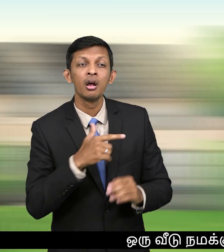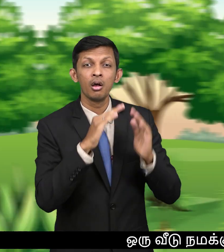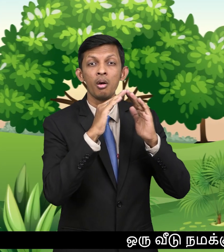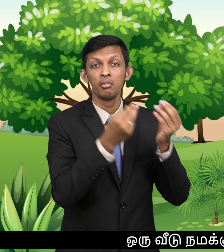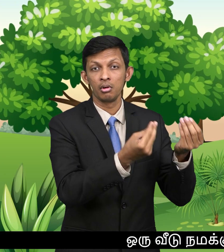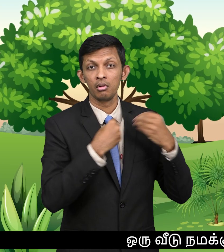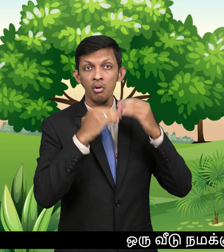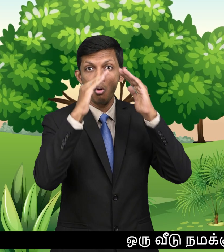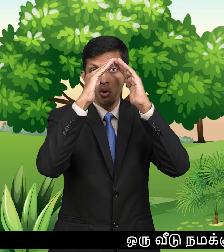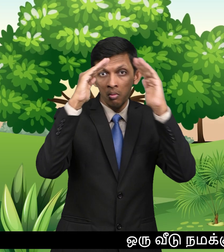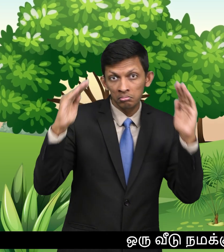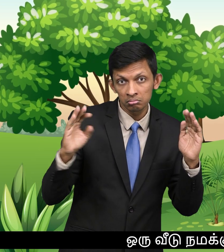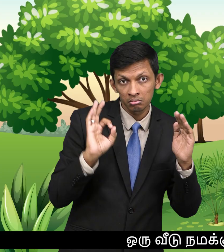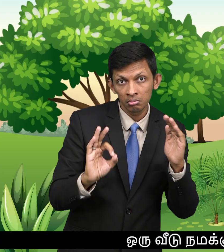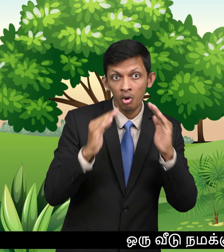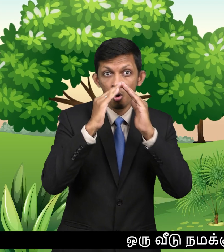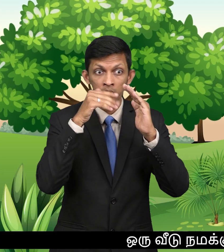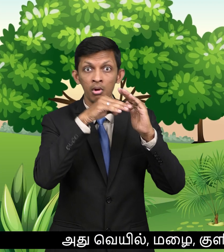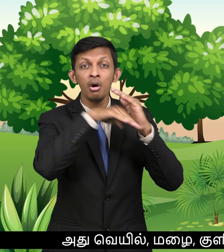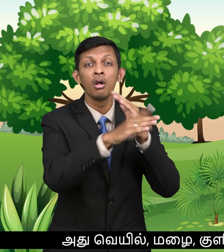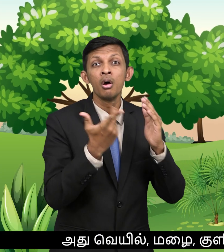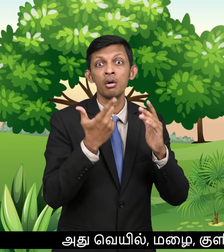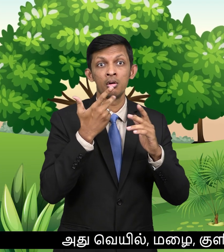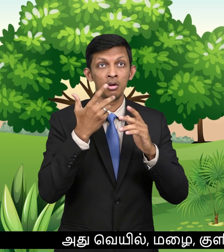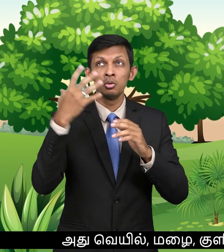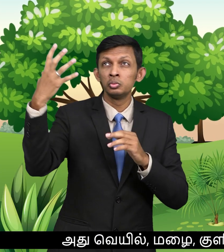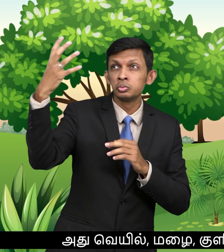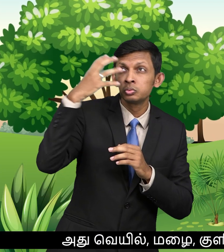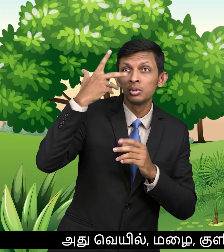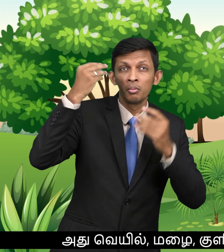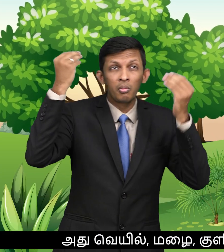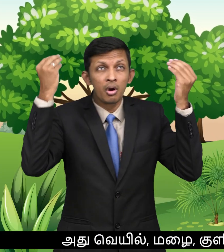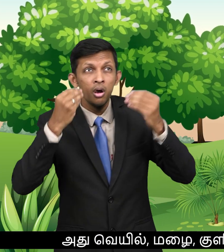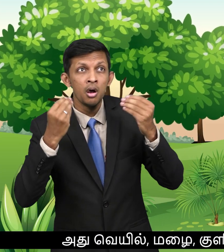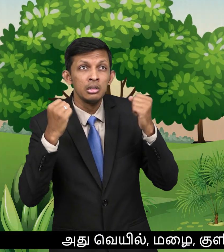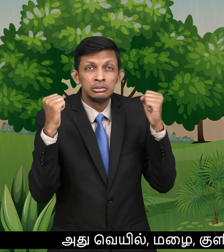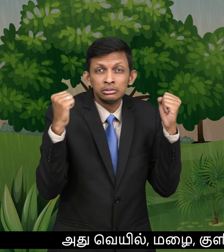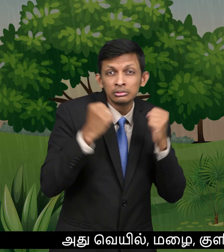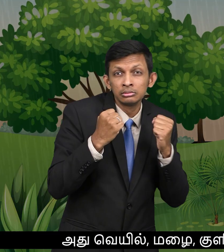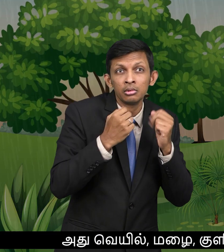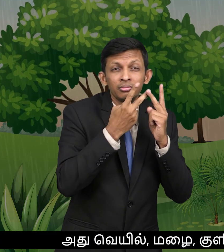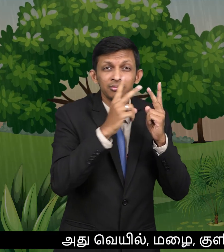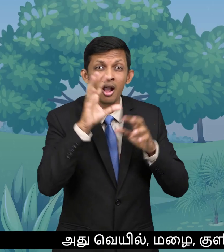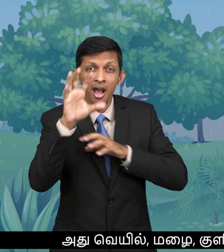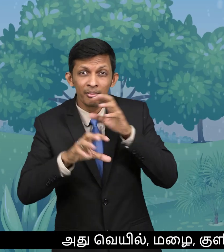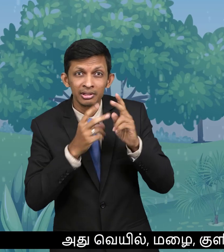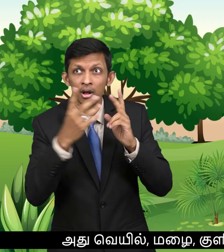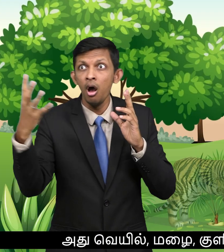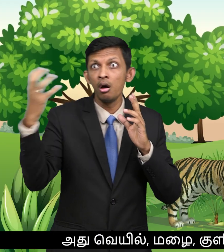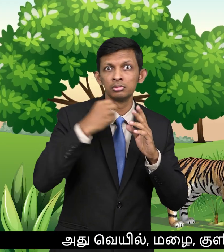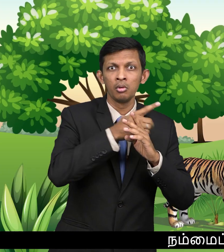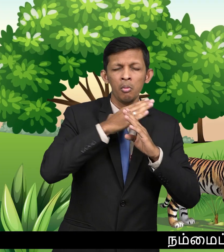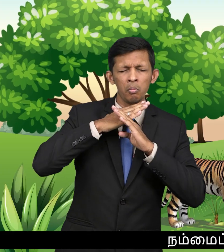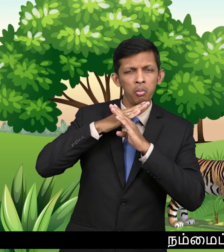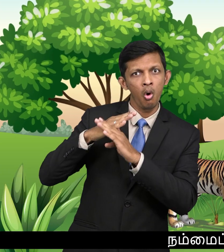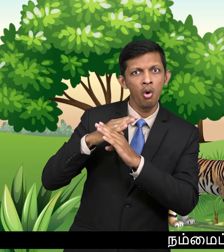ஒரு வீடு நமக்கு தங்கும் இடம் தருகிறது. அது வெயில், மழை, குளிர் மற்றும்